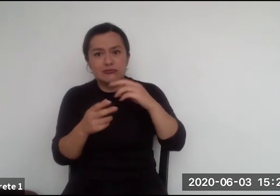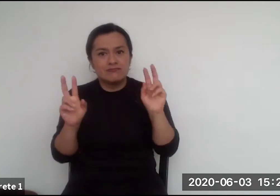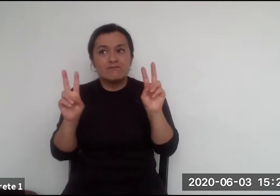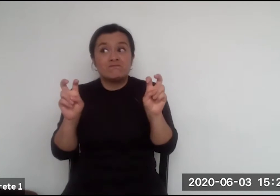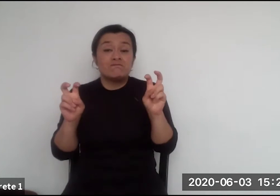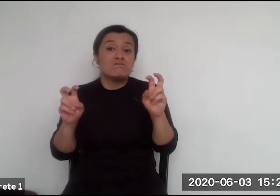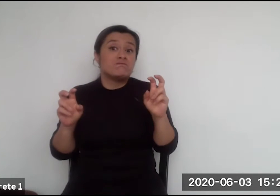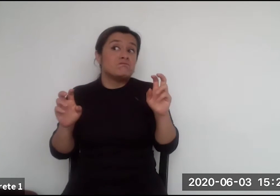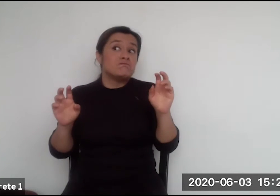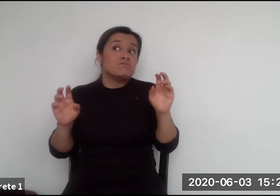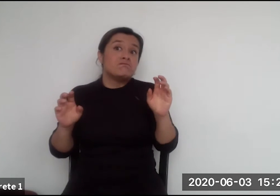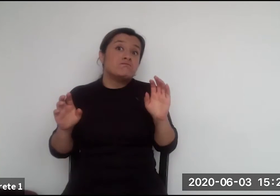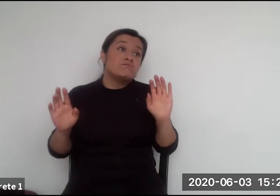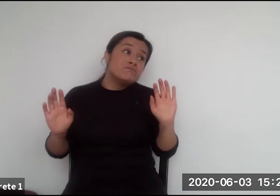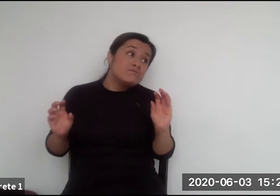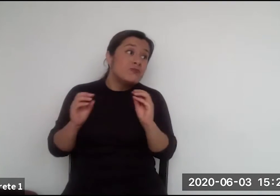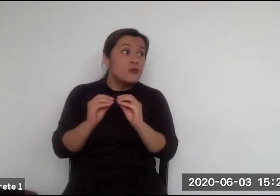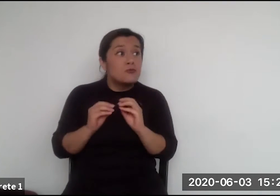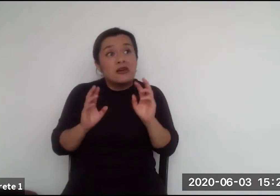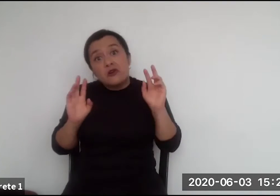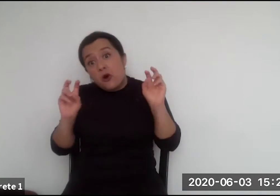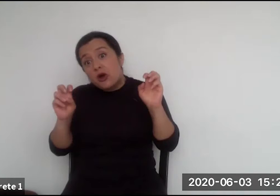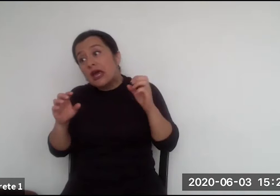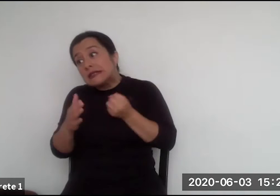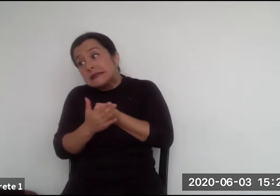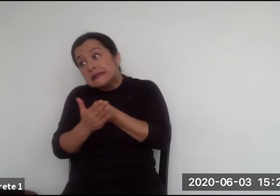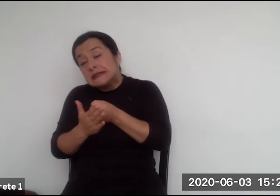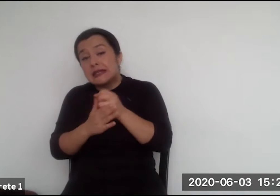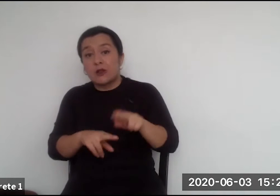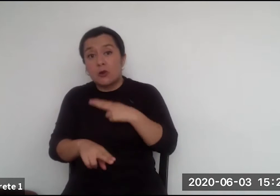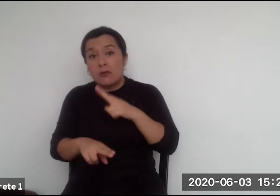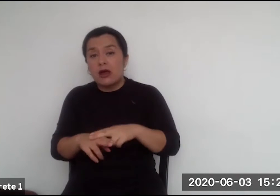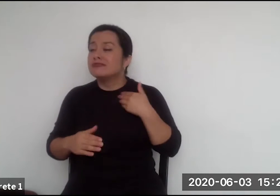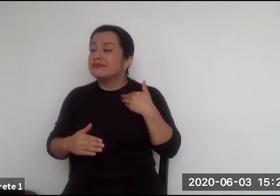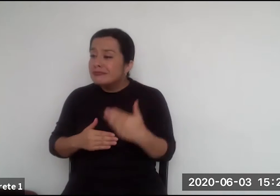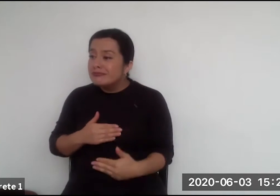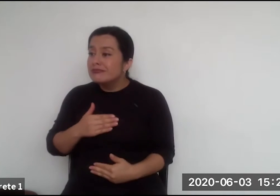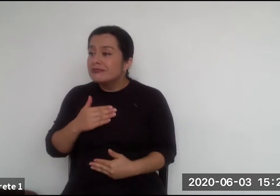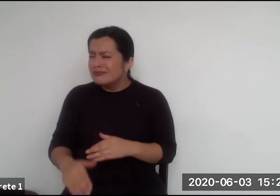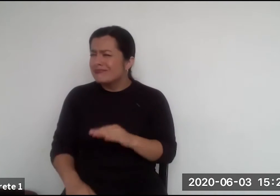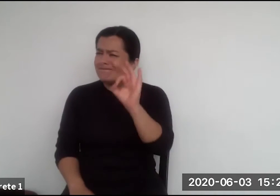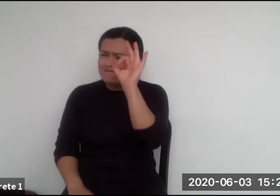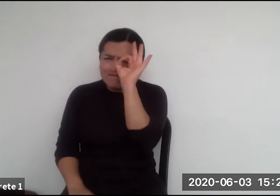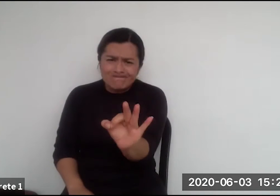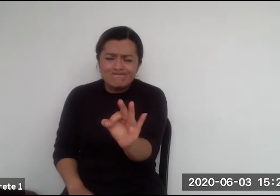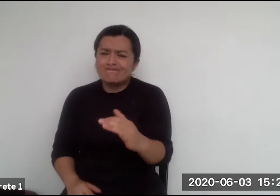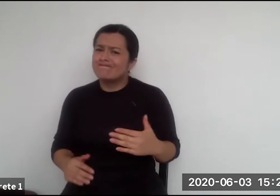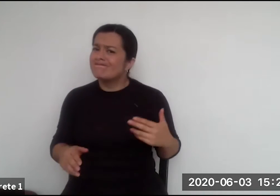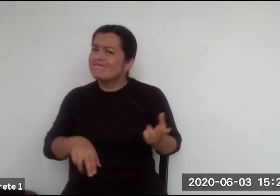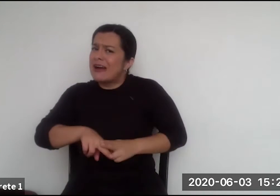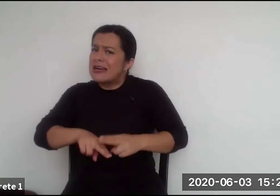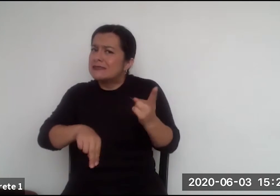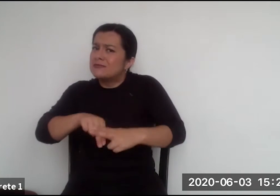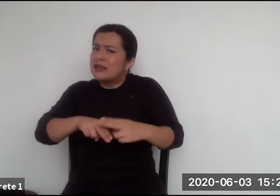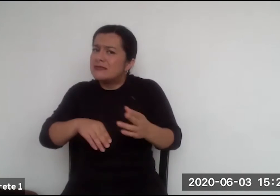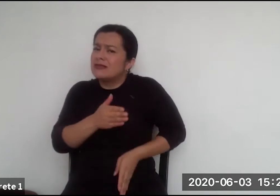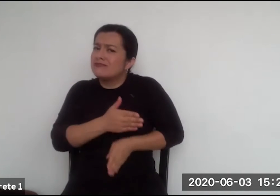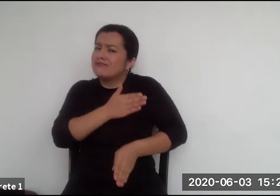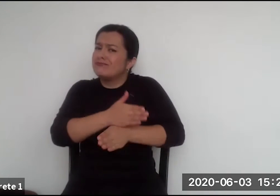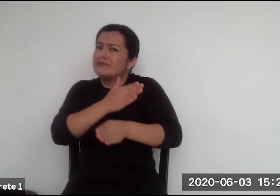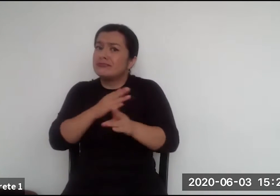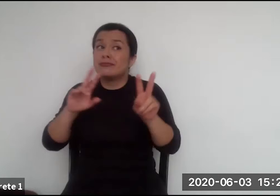¿cierto? Y que nos parecen normalizadas y que se van a recrudecer, ¿sí?, a la luz de la